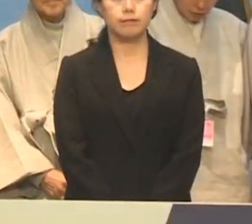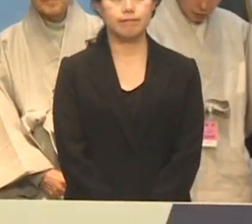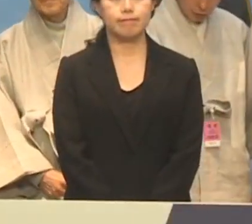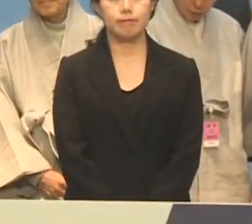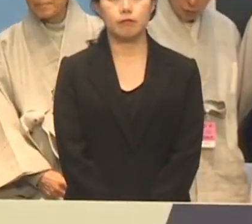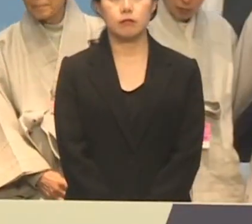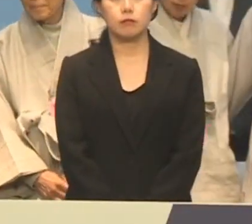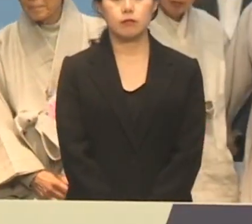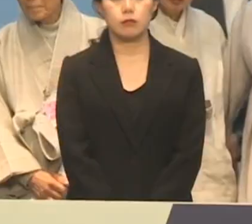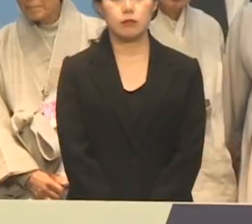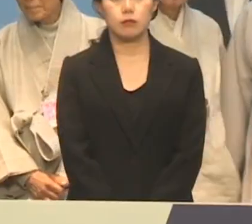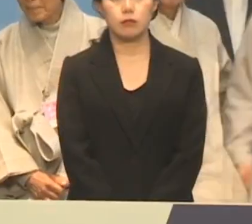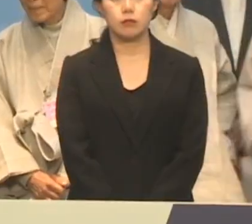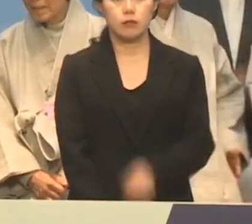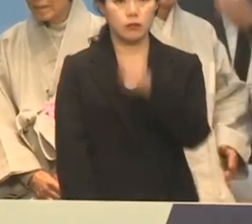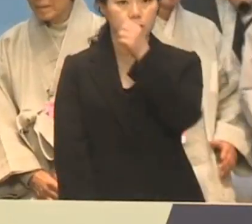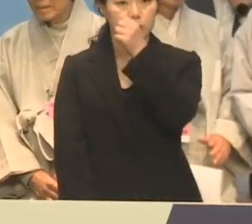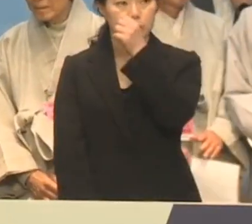예.